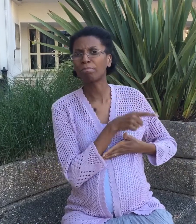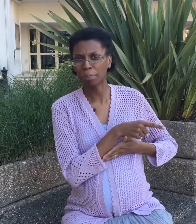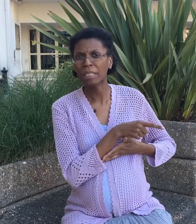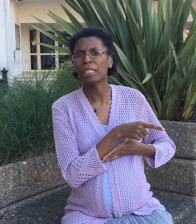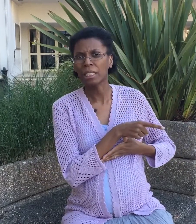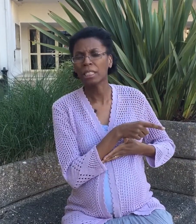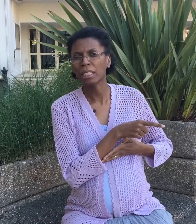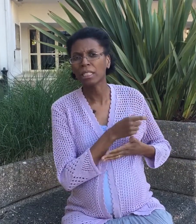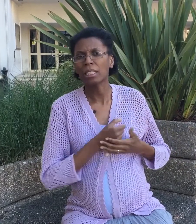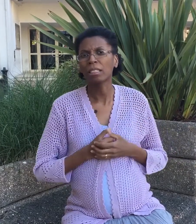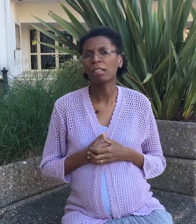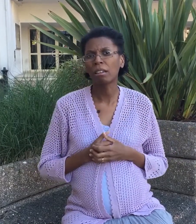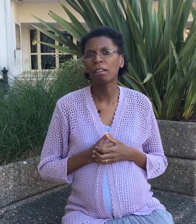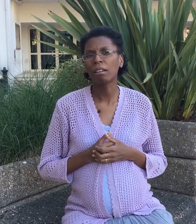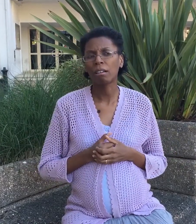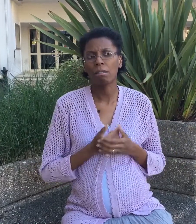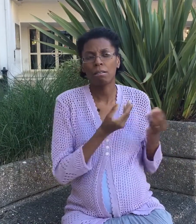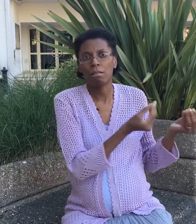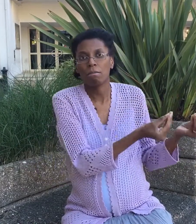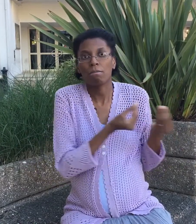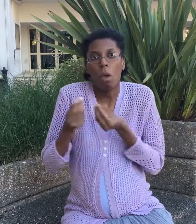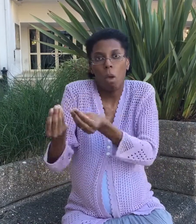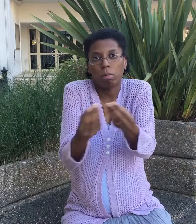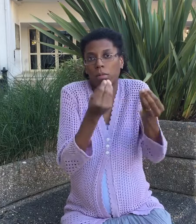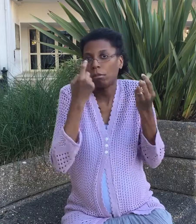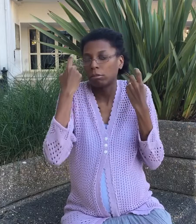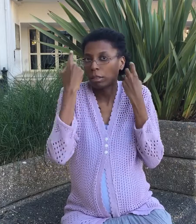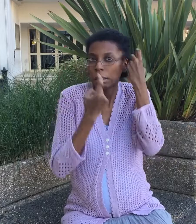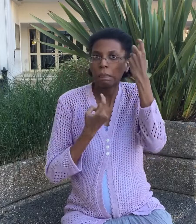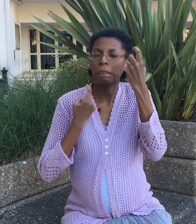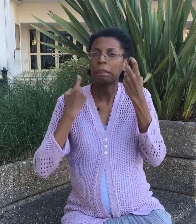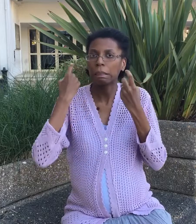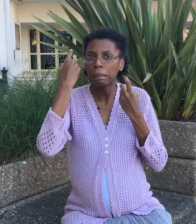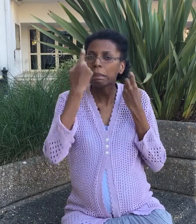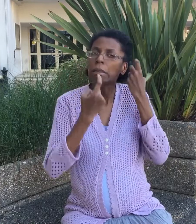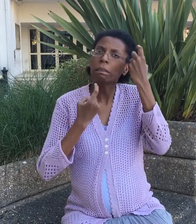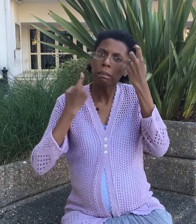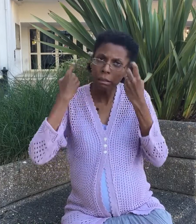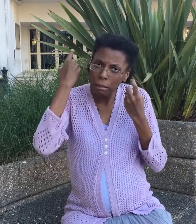Ceci interpelle à plusieurs titres.